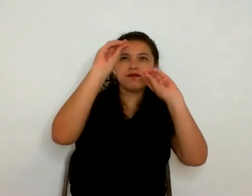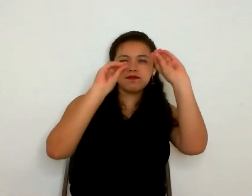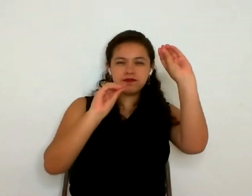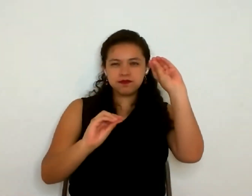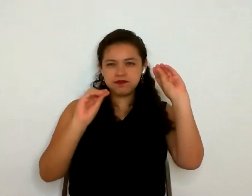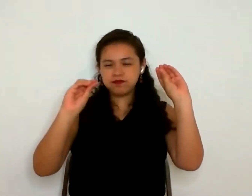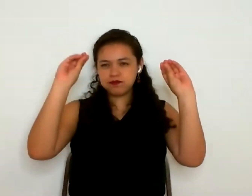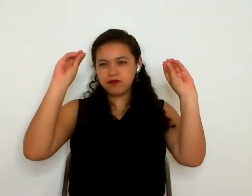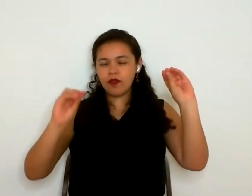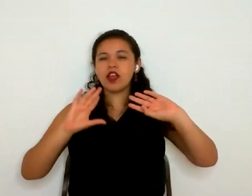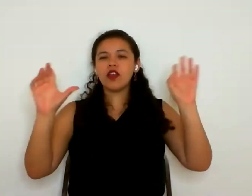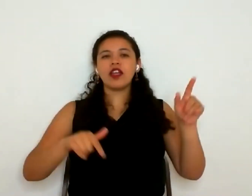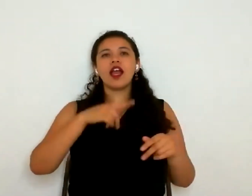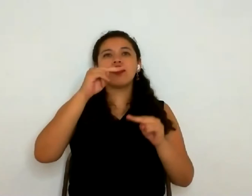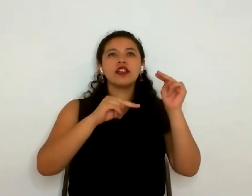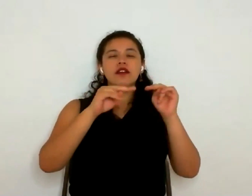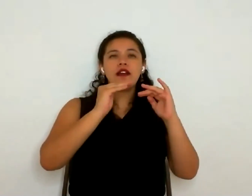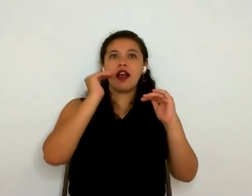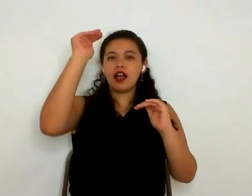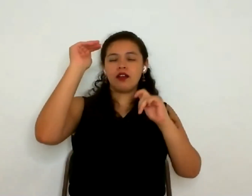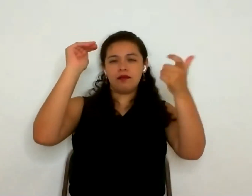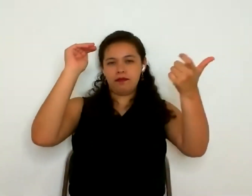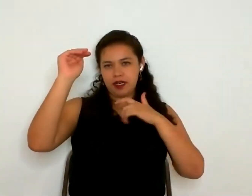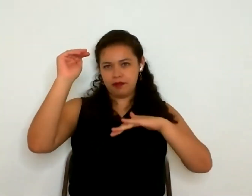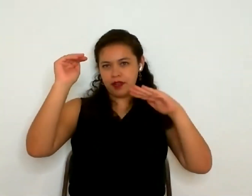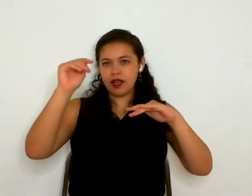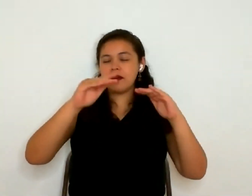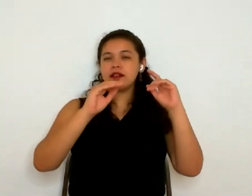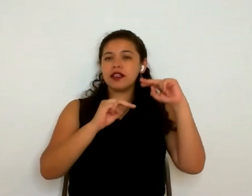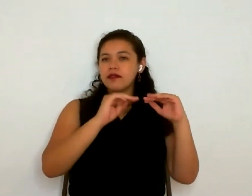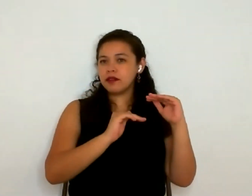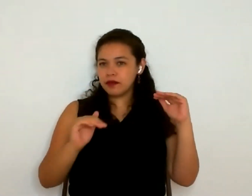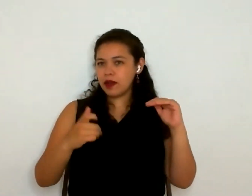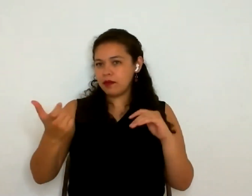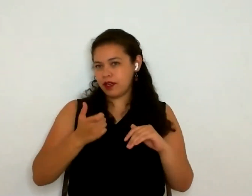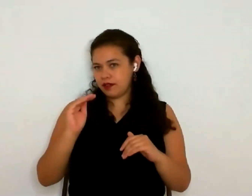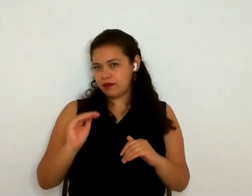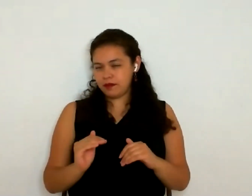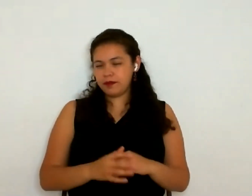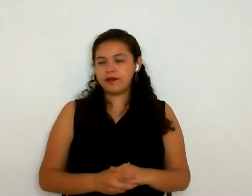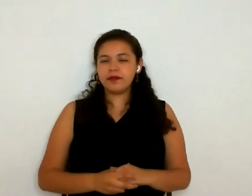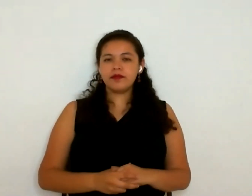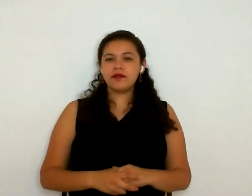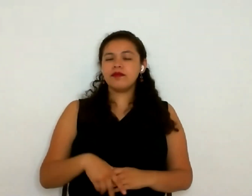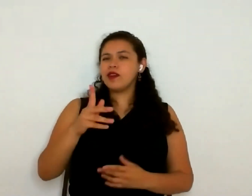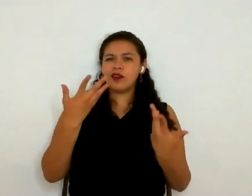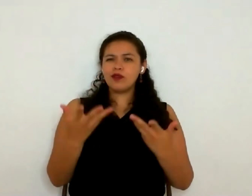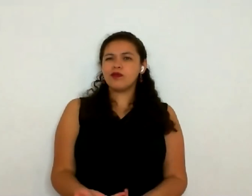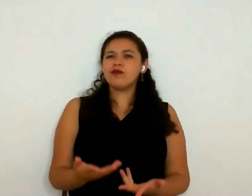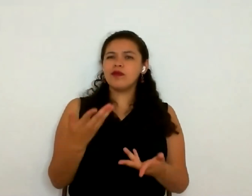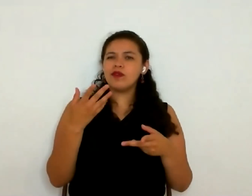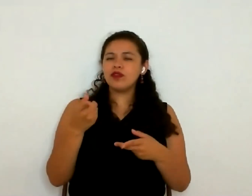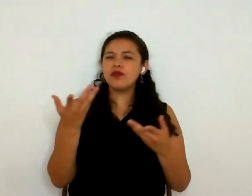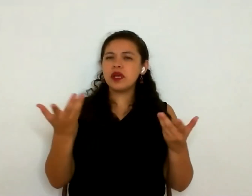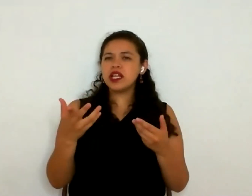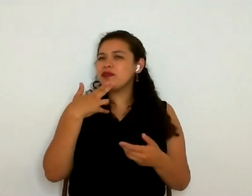determina una cuota de recuperación ok pero y no te ha estado funcionando bien el que estas aplicando